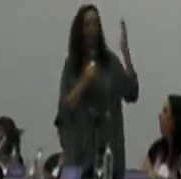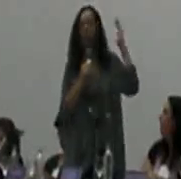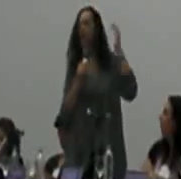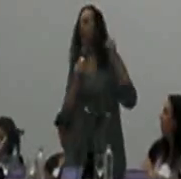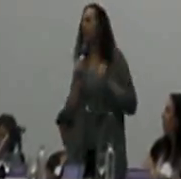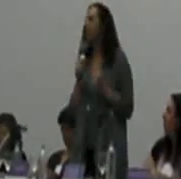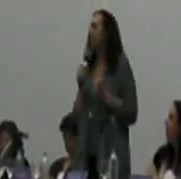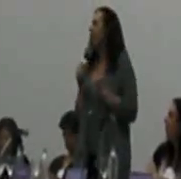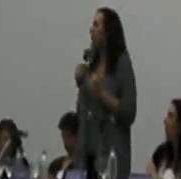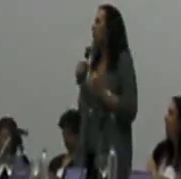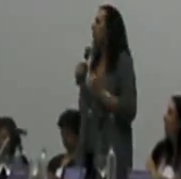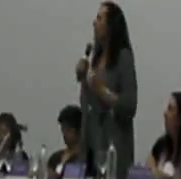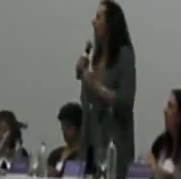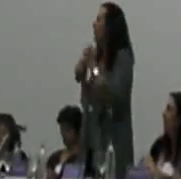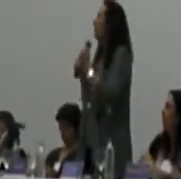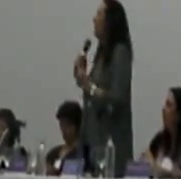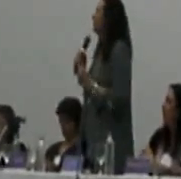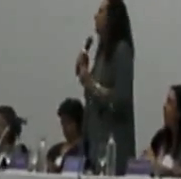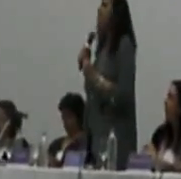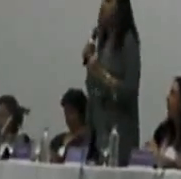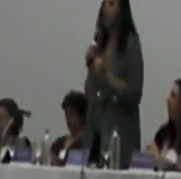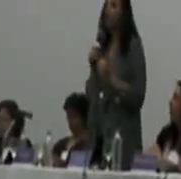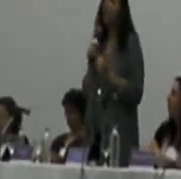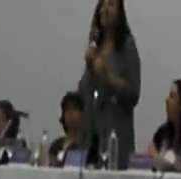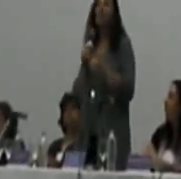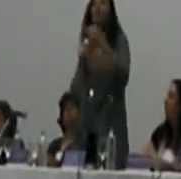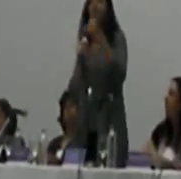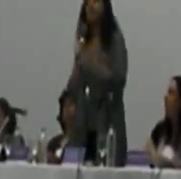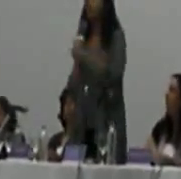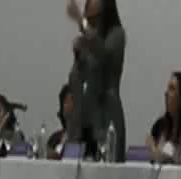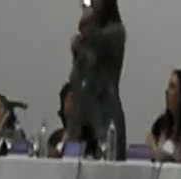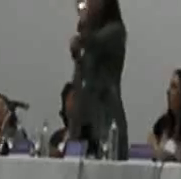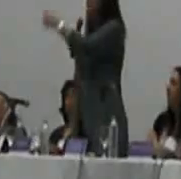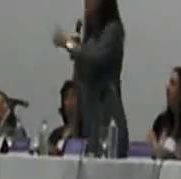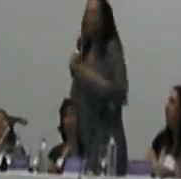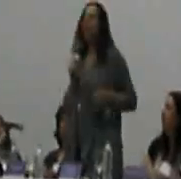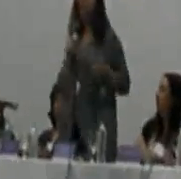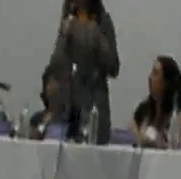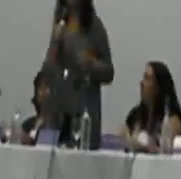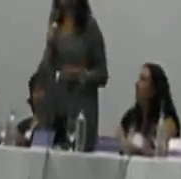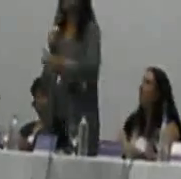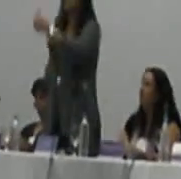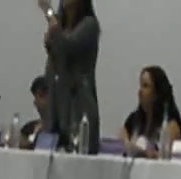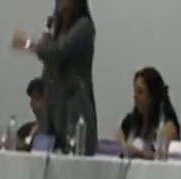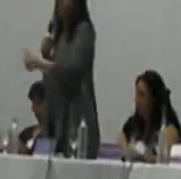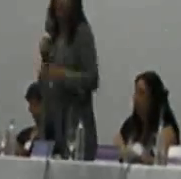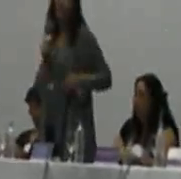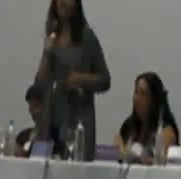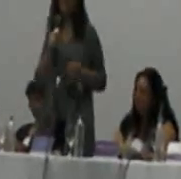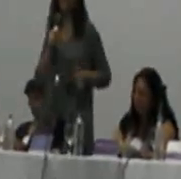a nossa ministra então da época, na Petrobras, mas é o seguinte, pode engenheiro, engenheira, pintor e